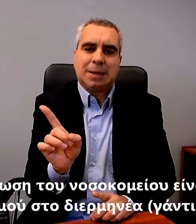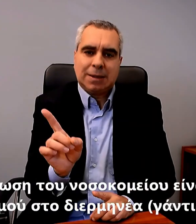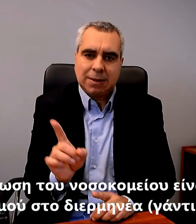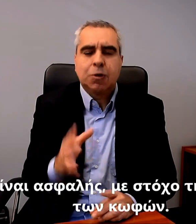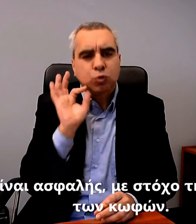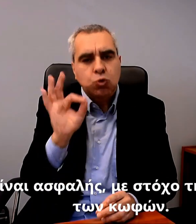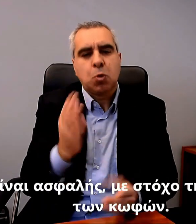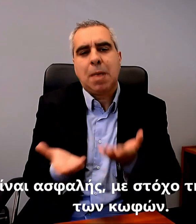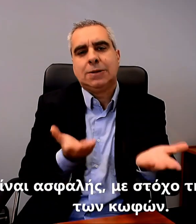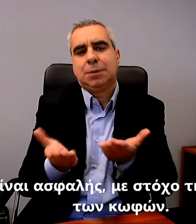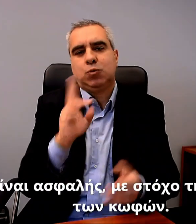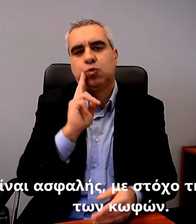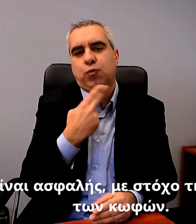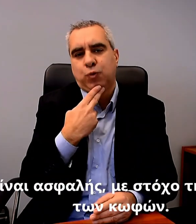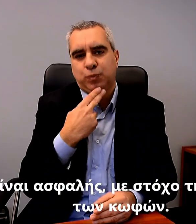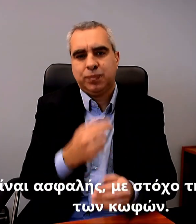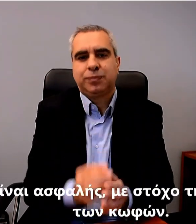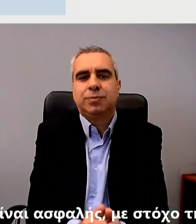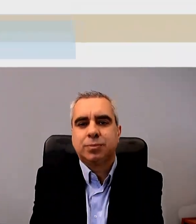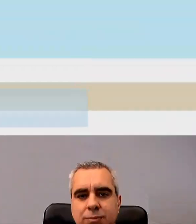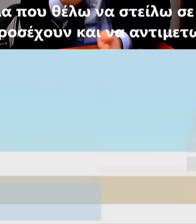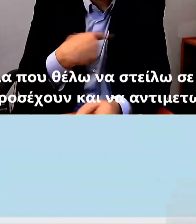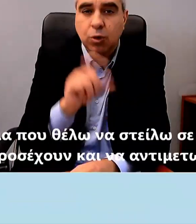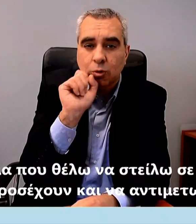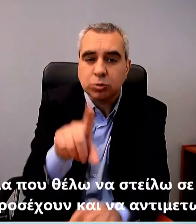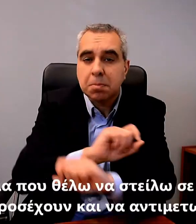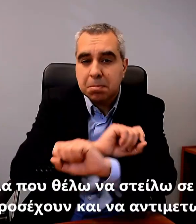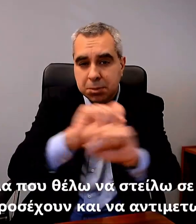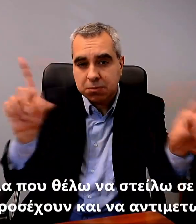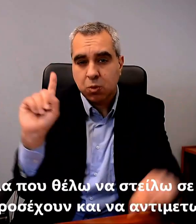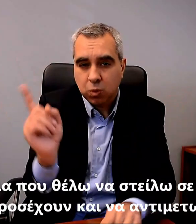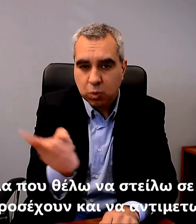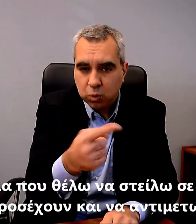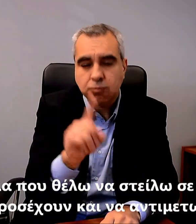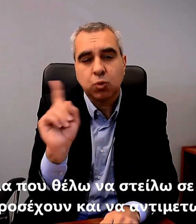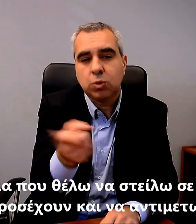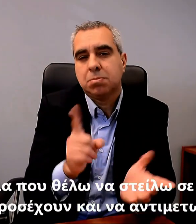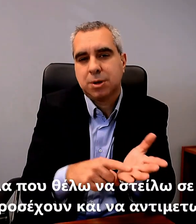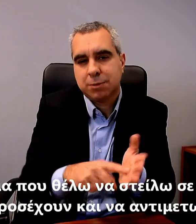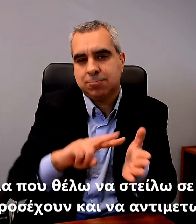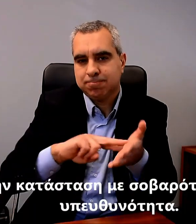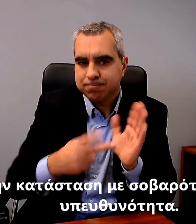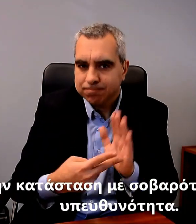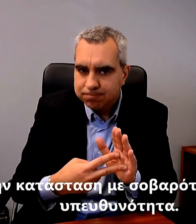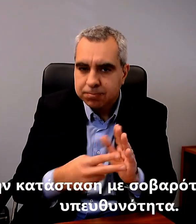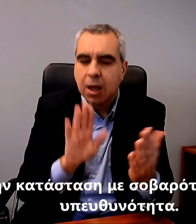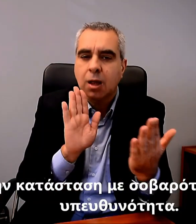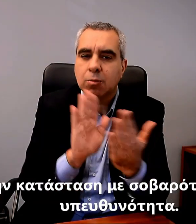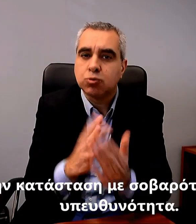κτλ., ώστε να είναι ασφαλής με στόχο την εξυπηρέτηση των κοφών. Το μήνυμα που θέλω να στείλω σε όλους είναι να προσέχουν και να αντιμετωπίσουν την κατάσταση με σοβαρότητα